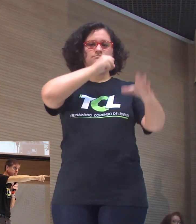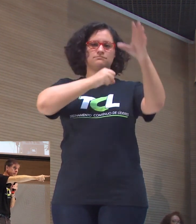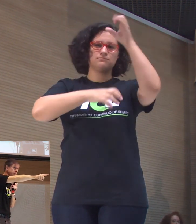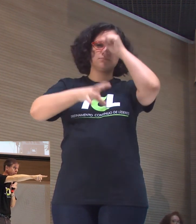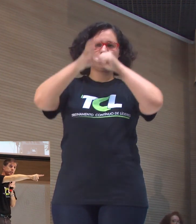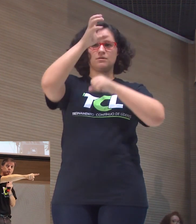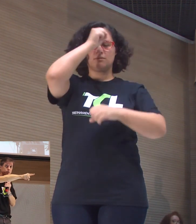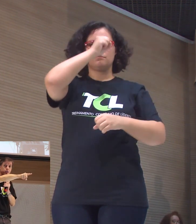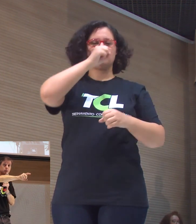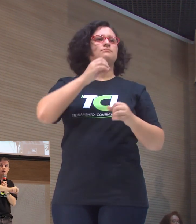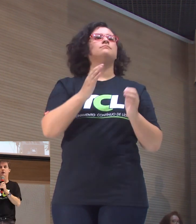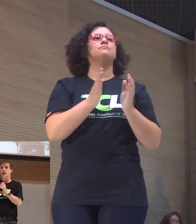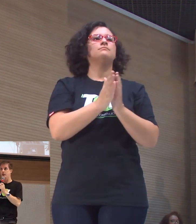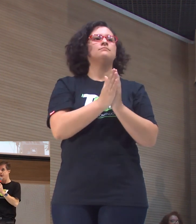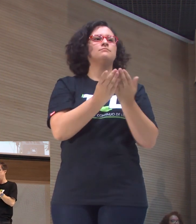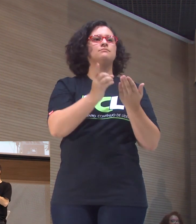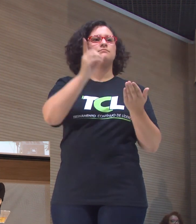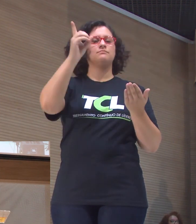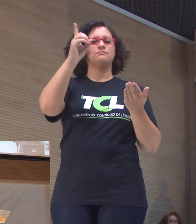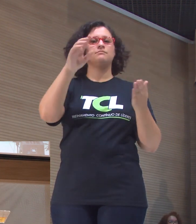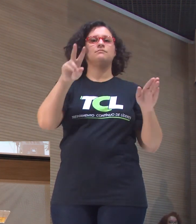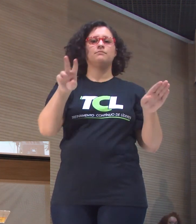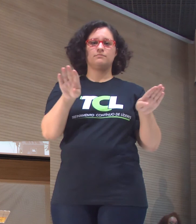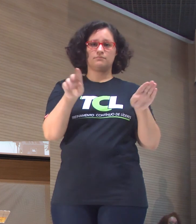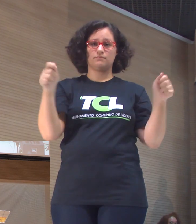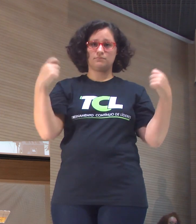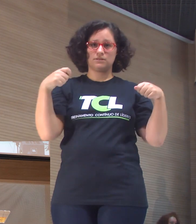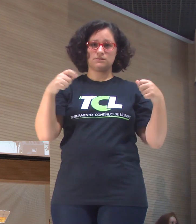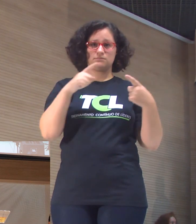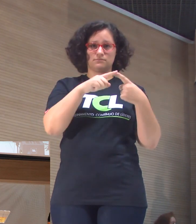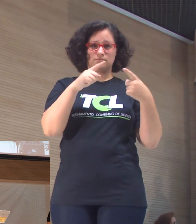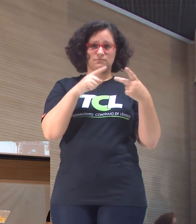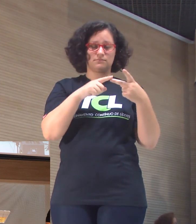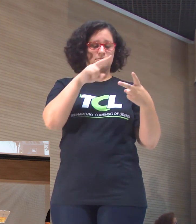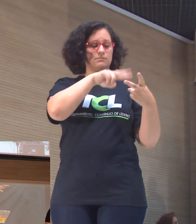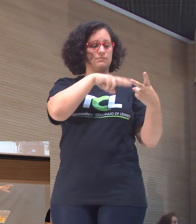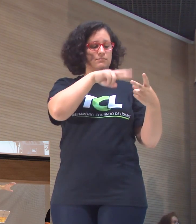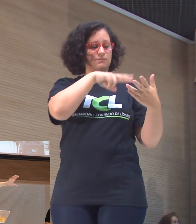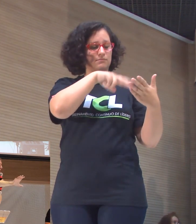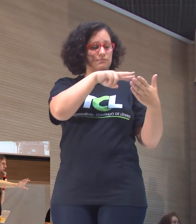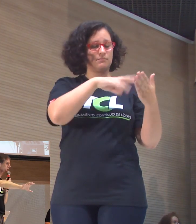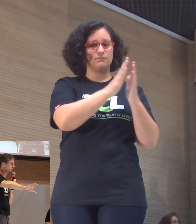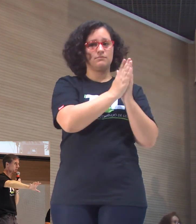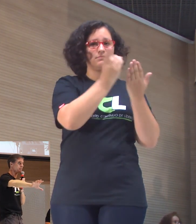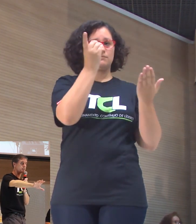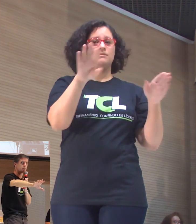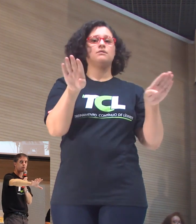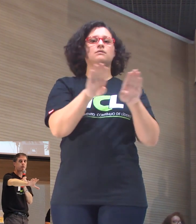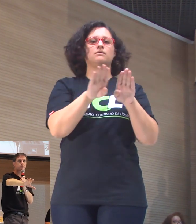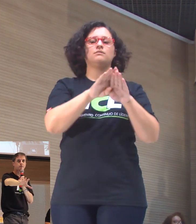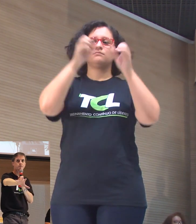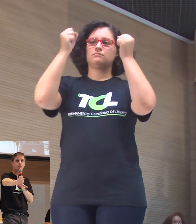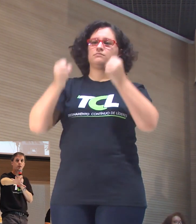Escritura, tem que ter Escritura, e poder de Deus. Vimos aqui alguns testemunhos, poder de Deus se